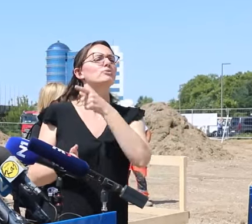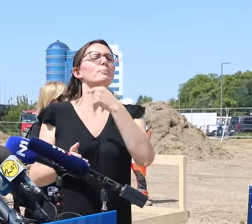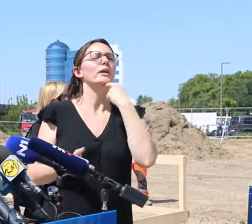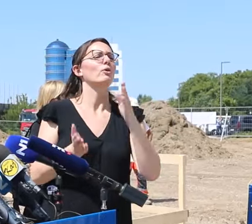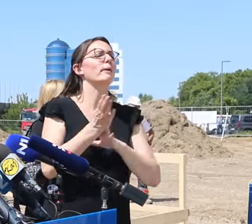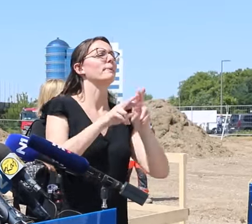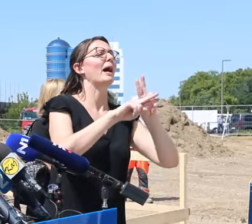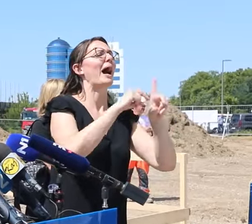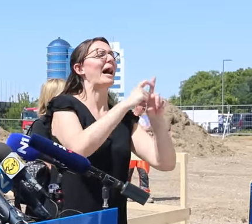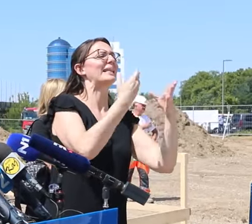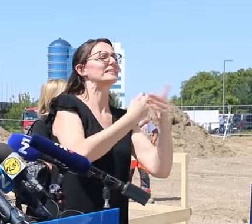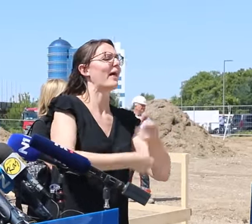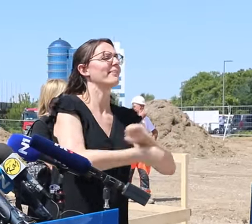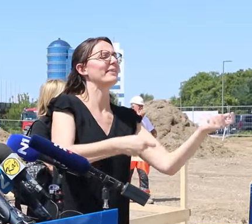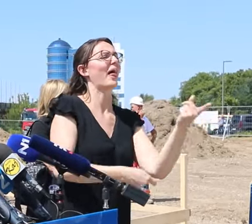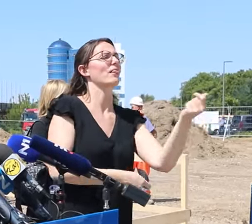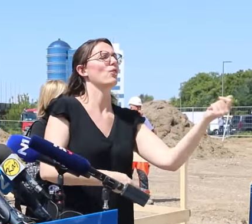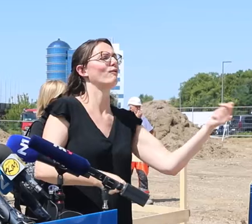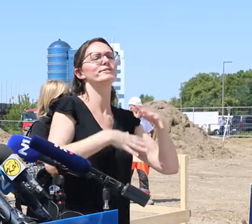dijeli novce tako